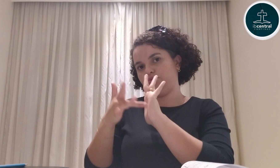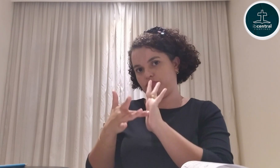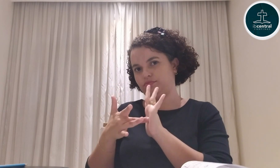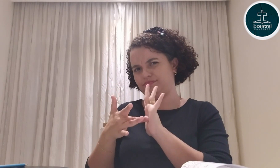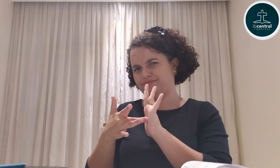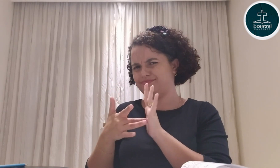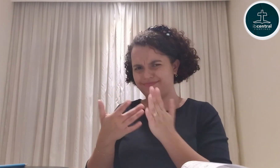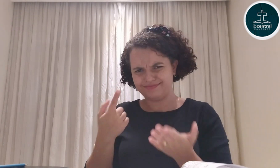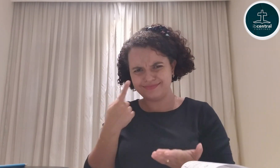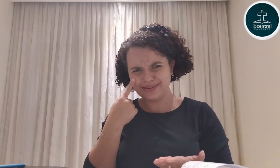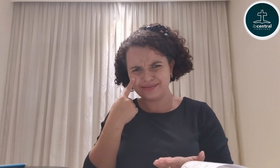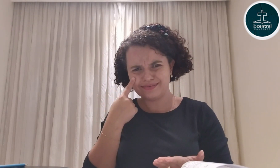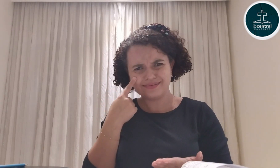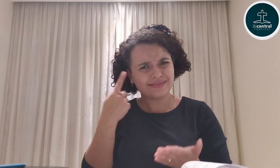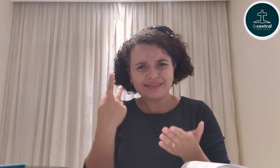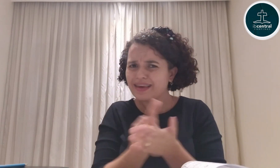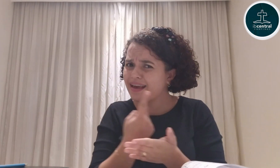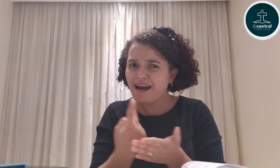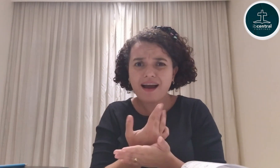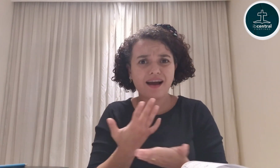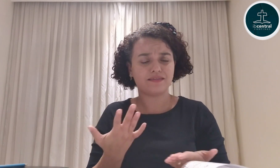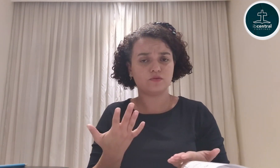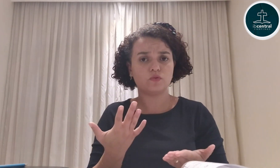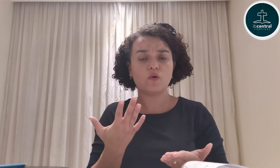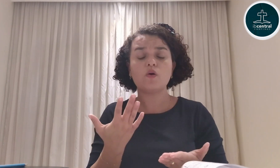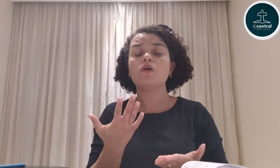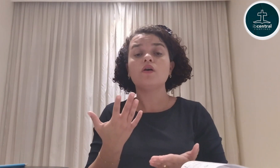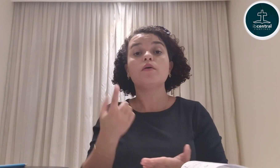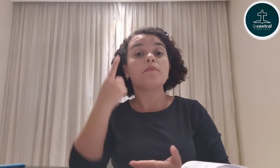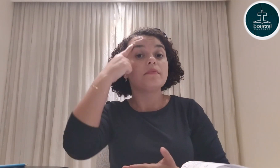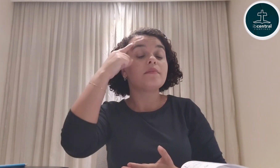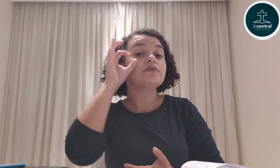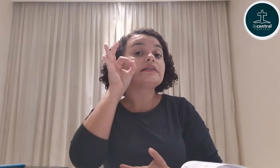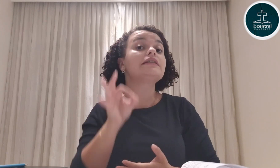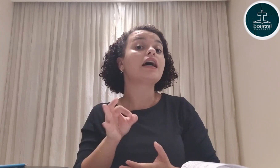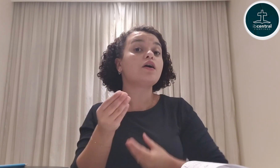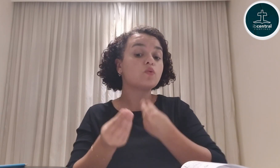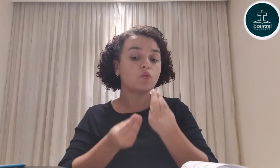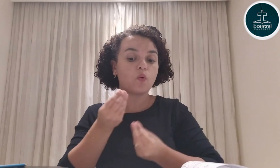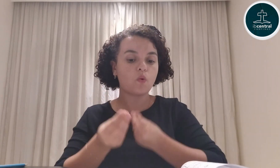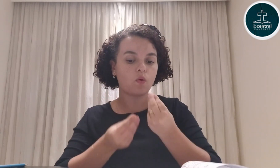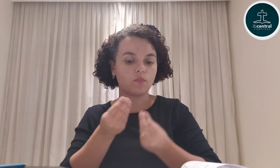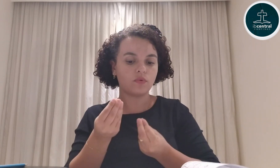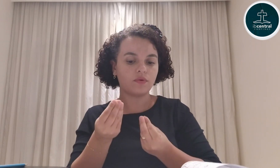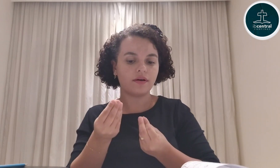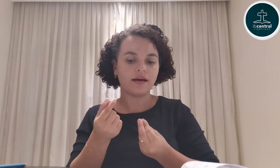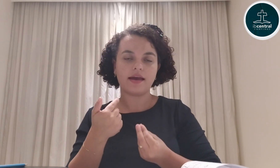quero entender para depois aceitar a Jesus. Vejam, esse pensamento ele está